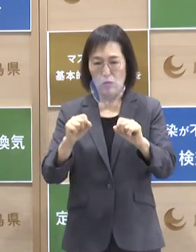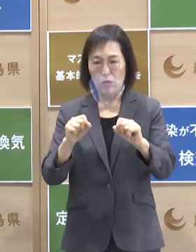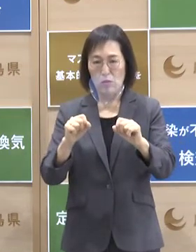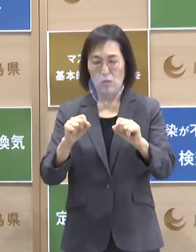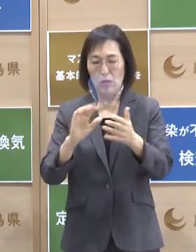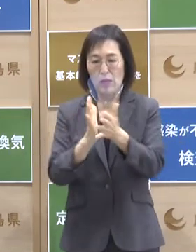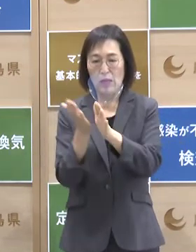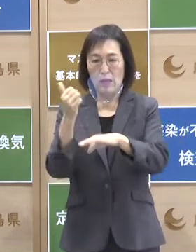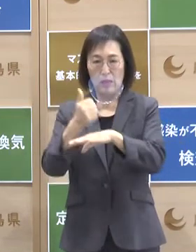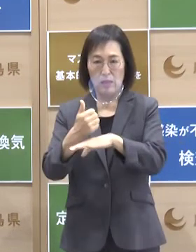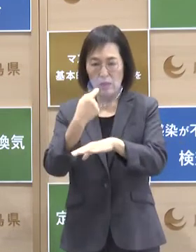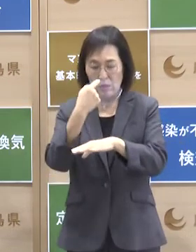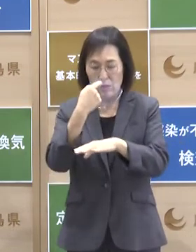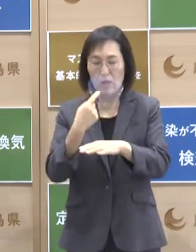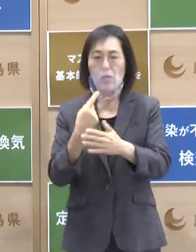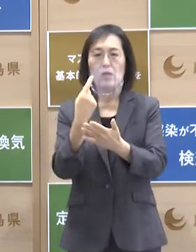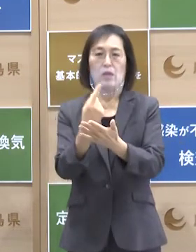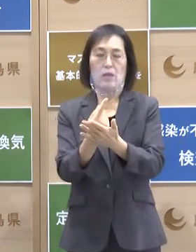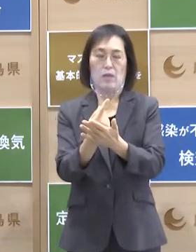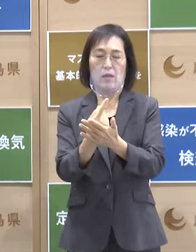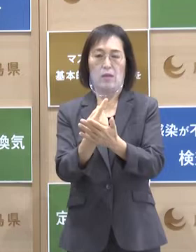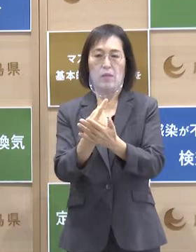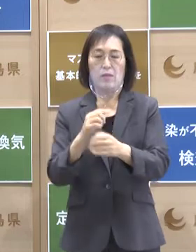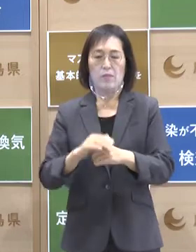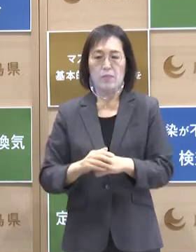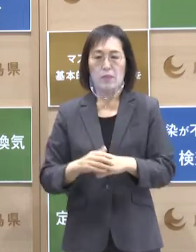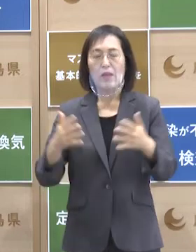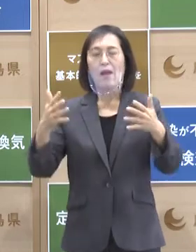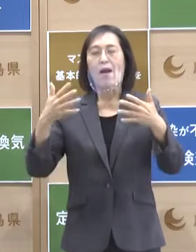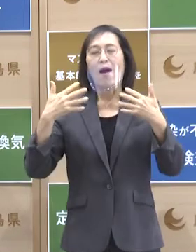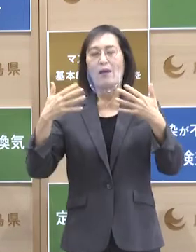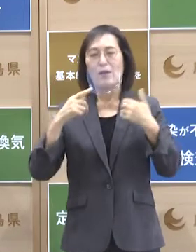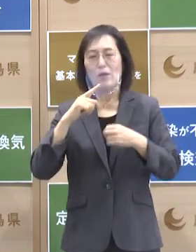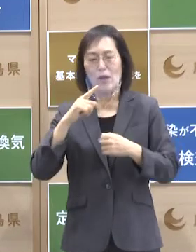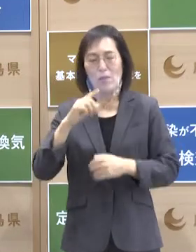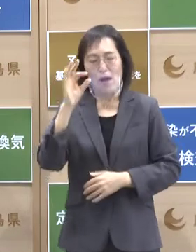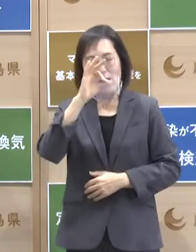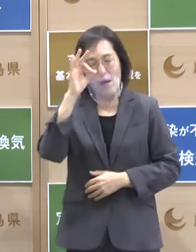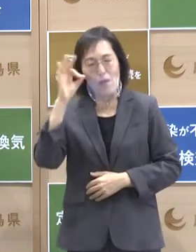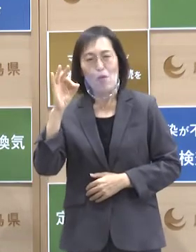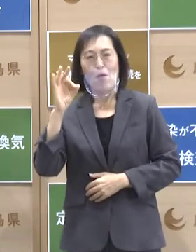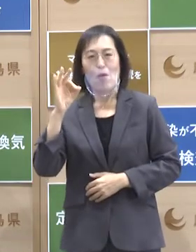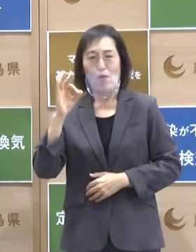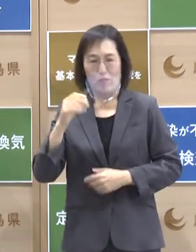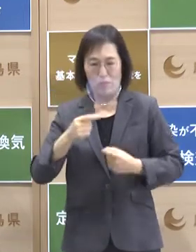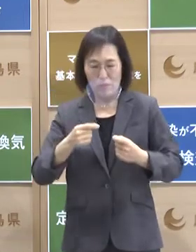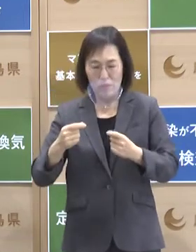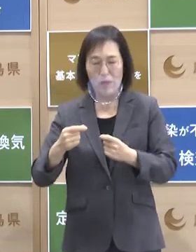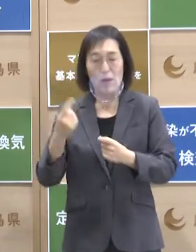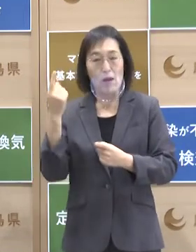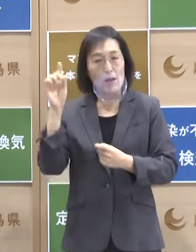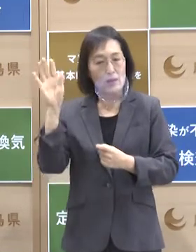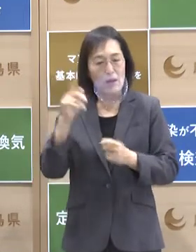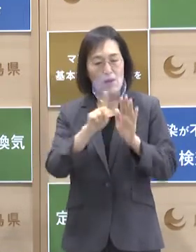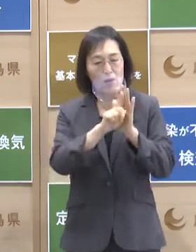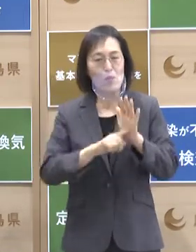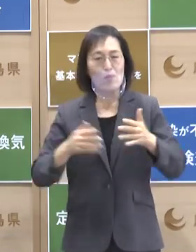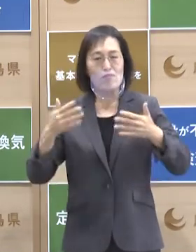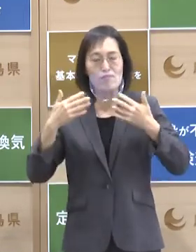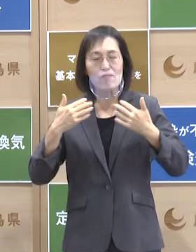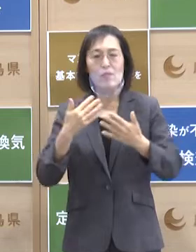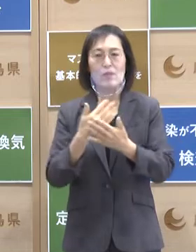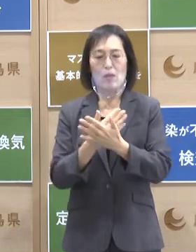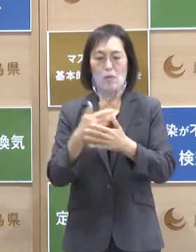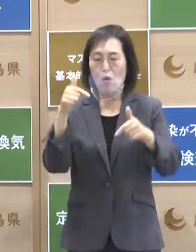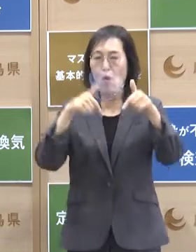。秋の看護シーズン、旅行をですね、明日から少し涼しくなるみたいですけども、まさ